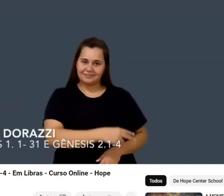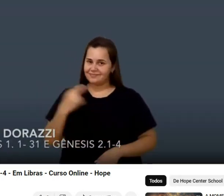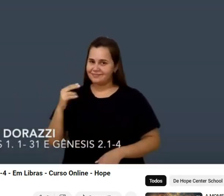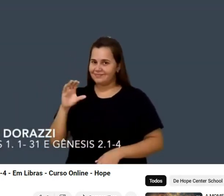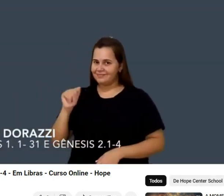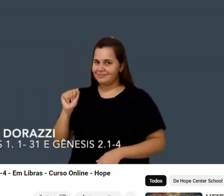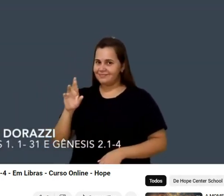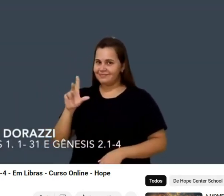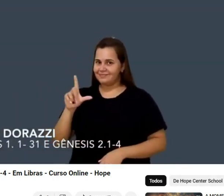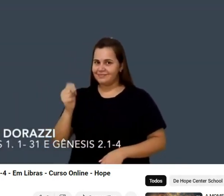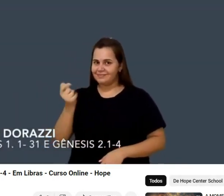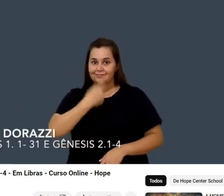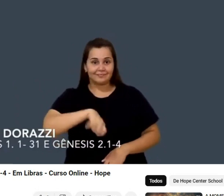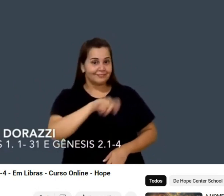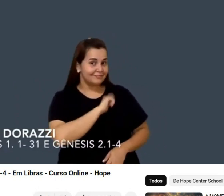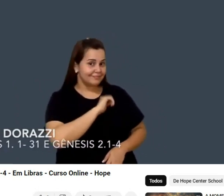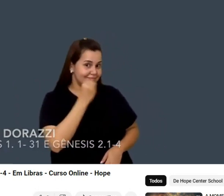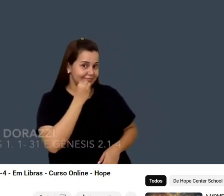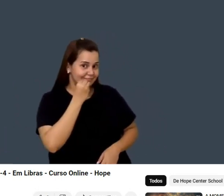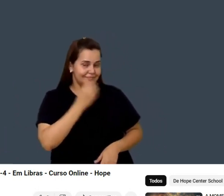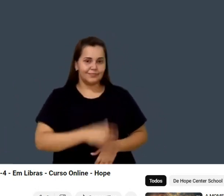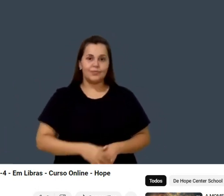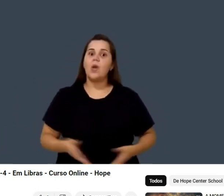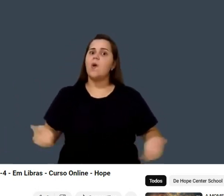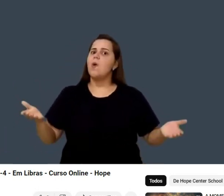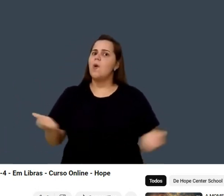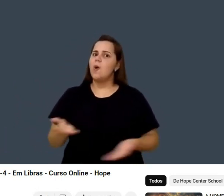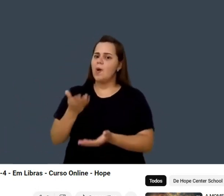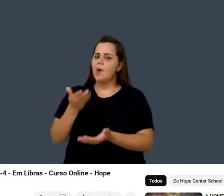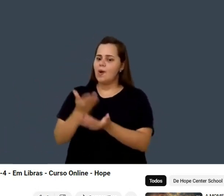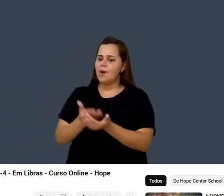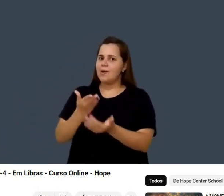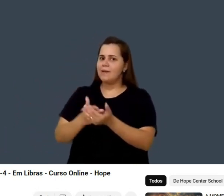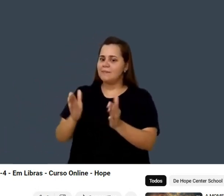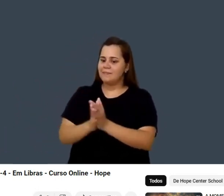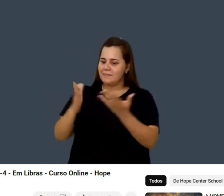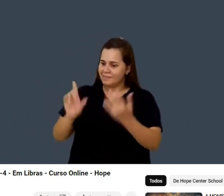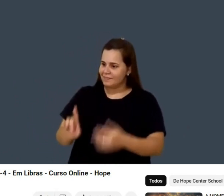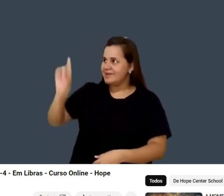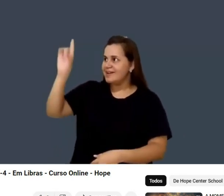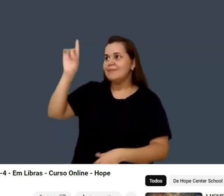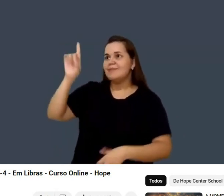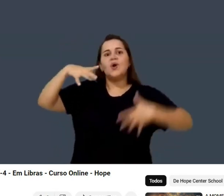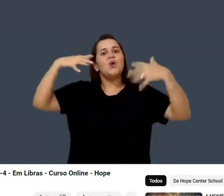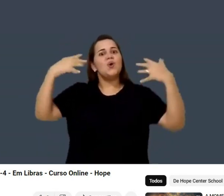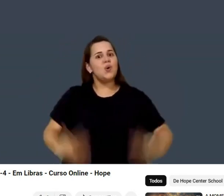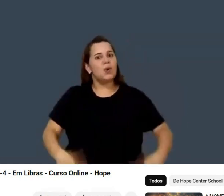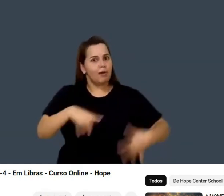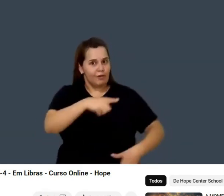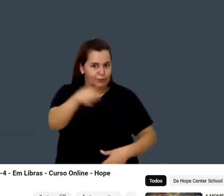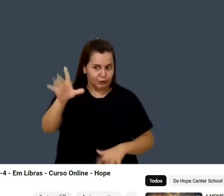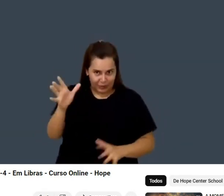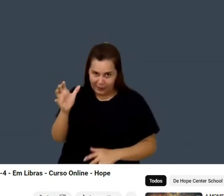Olá, tudo bem com vocês? O meu nome é Carla, o meu nome em Libras é esse aqui. Hoje nós vamos estudar